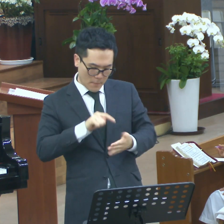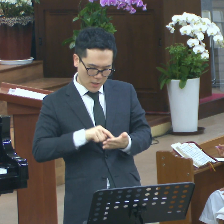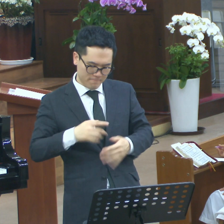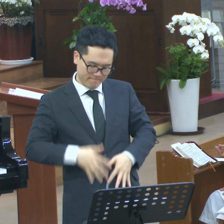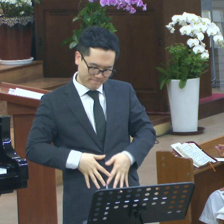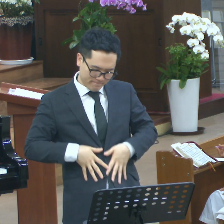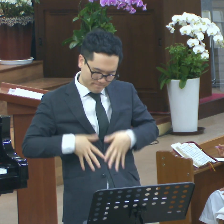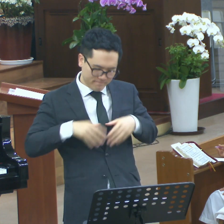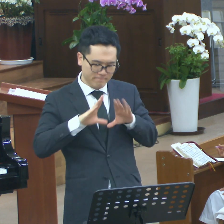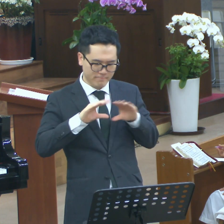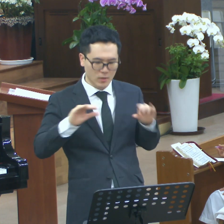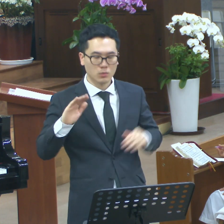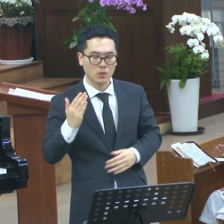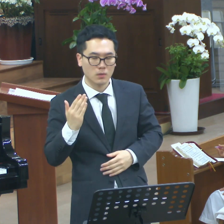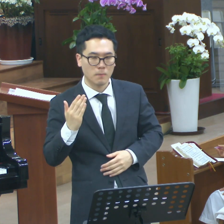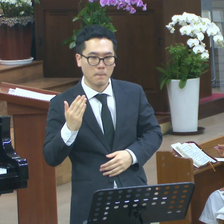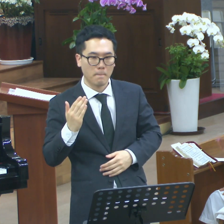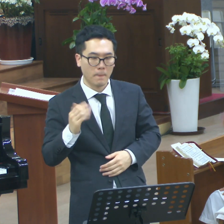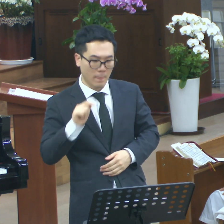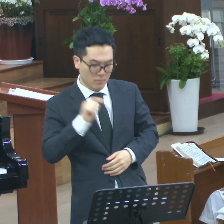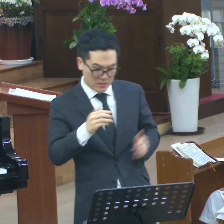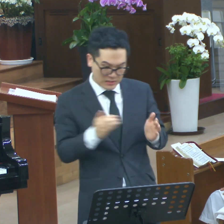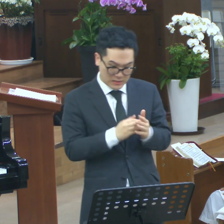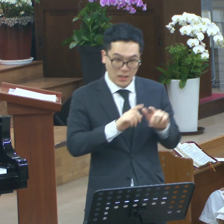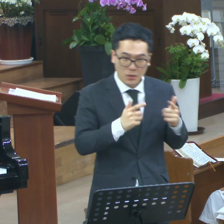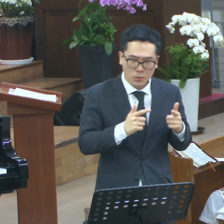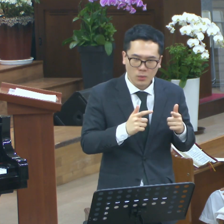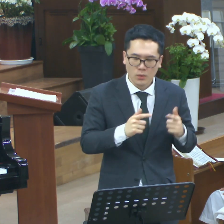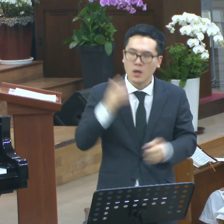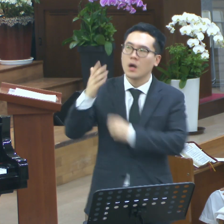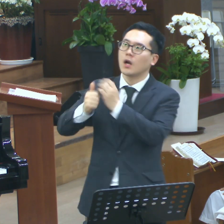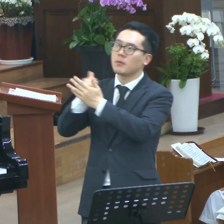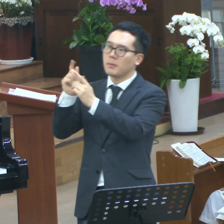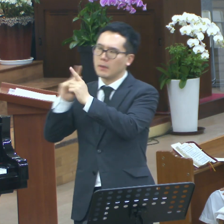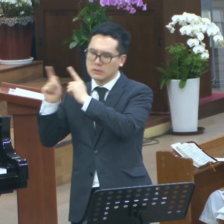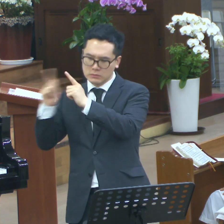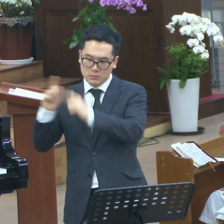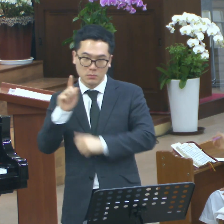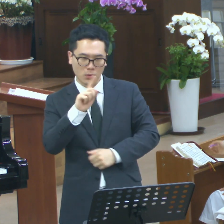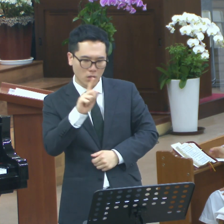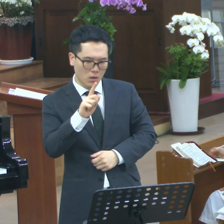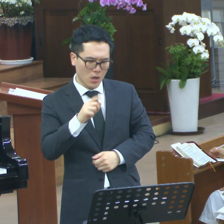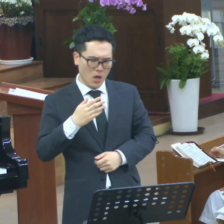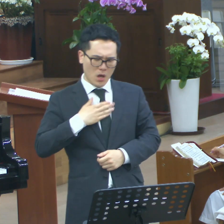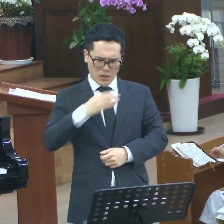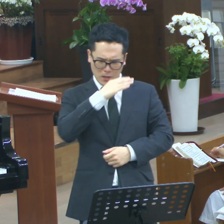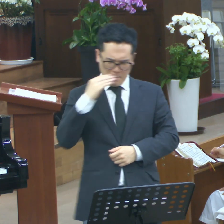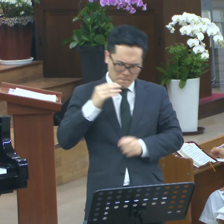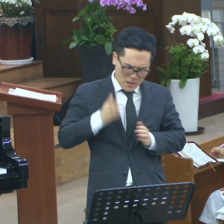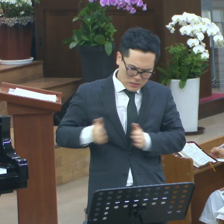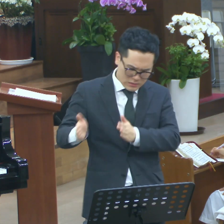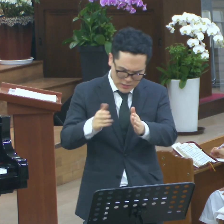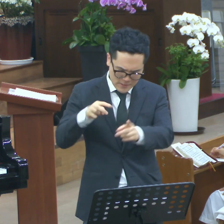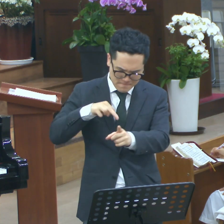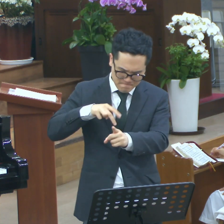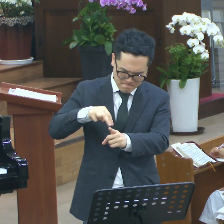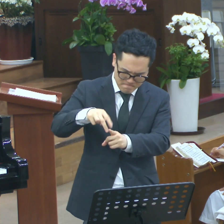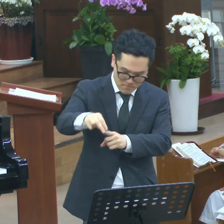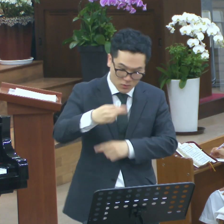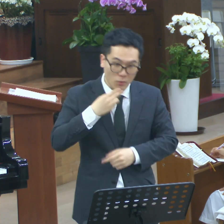않고 하나님 말씀은 올바른 길로 걸어가지 않으면 열불나요. 제대로 가야 돼요. 이 말은 시인